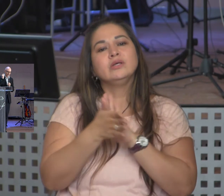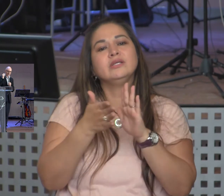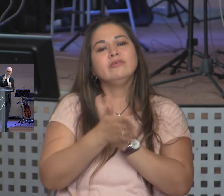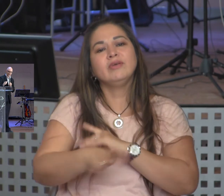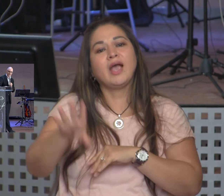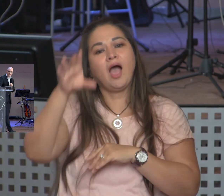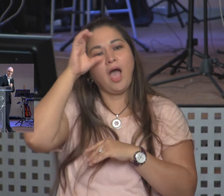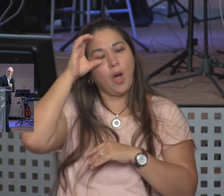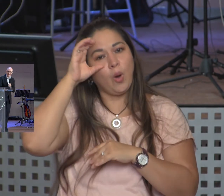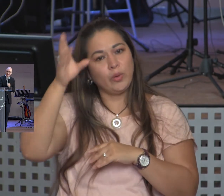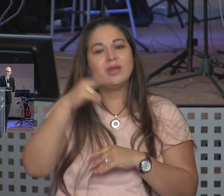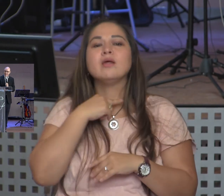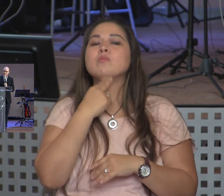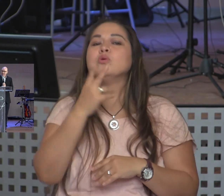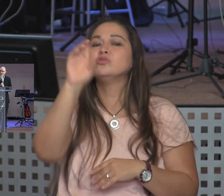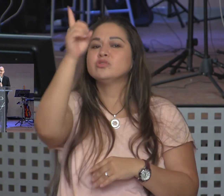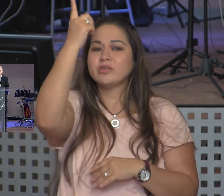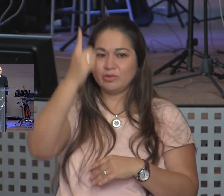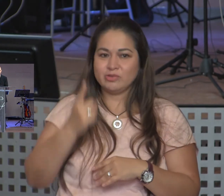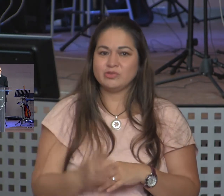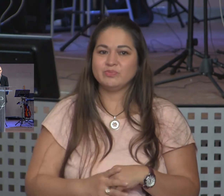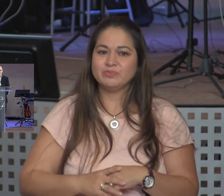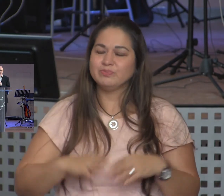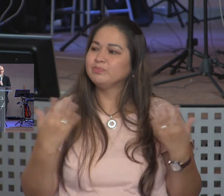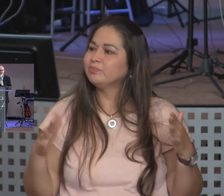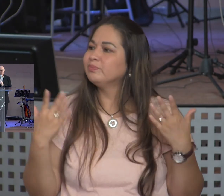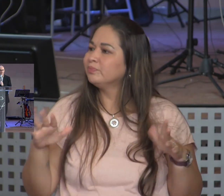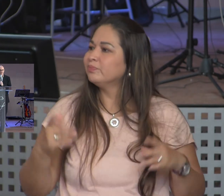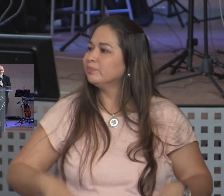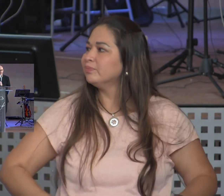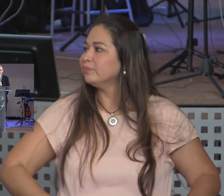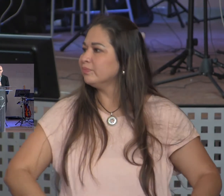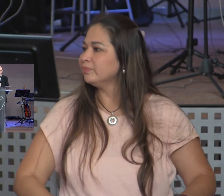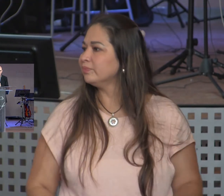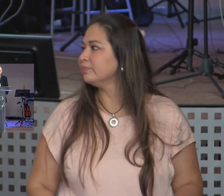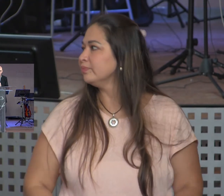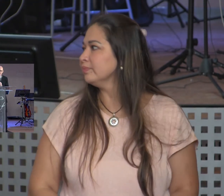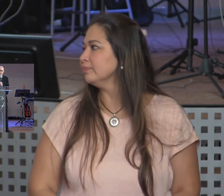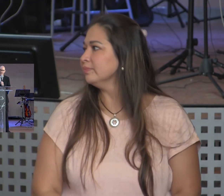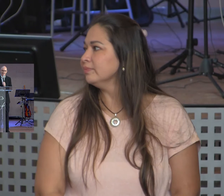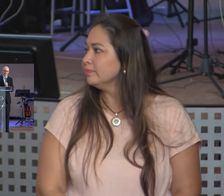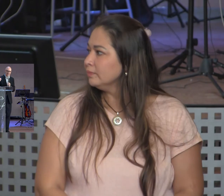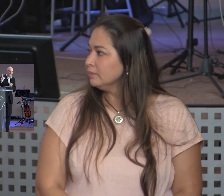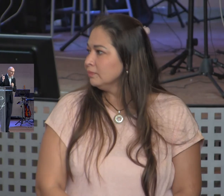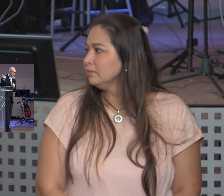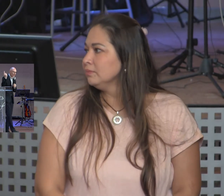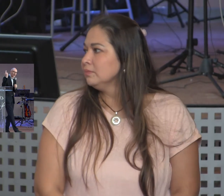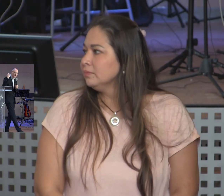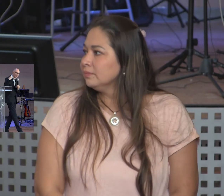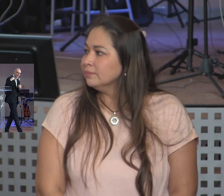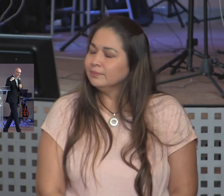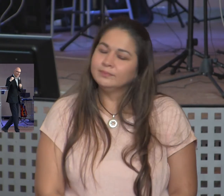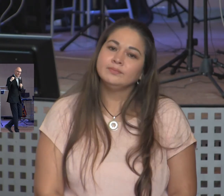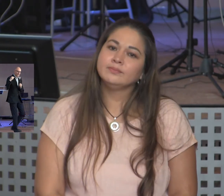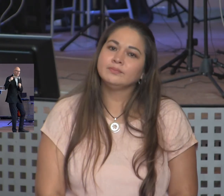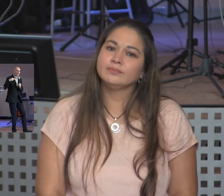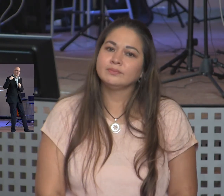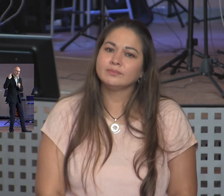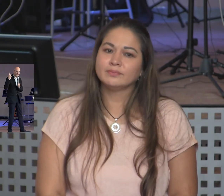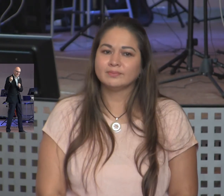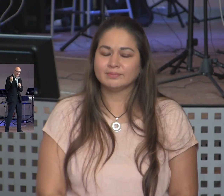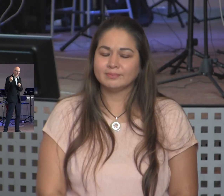la voz de Dios. Eso es oír la voz de Dios. Oír la voz de Dios no es: yo oigo,